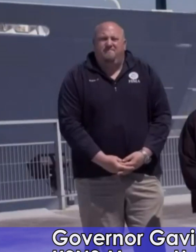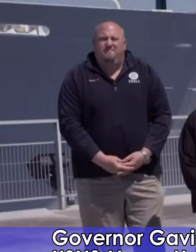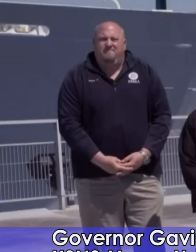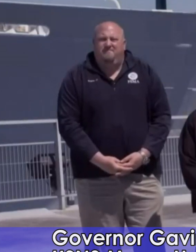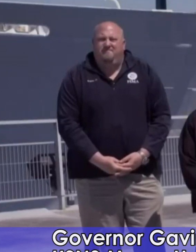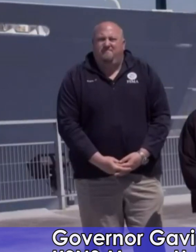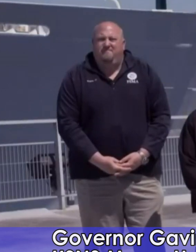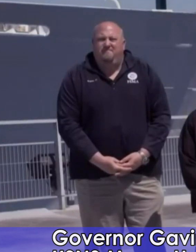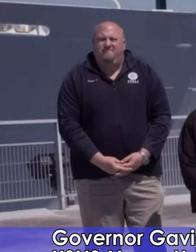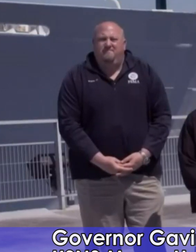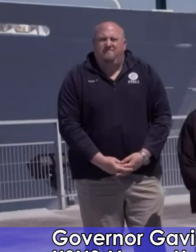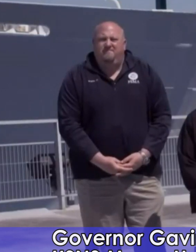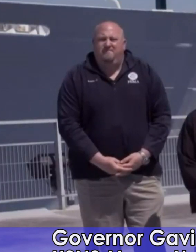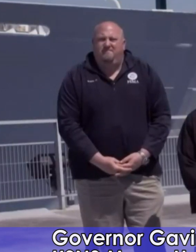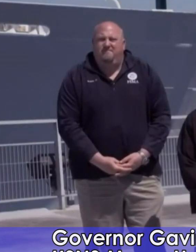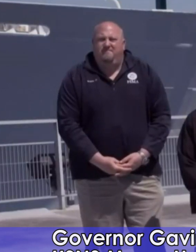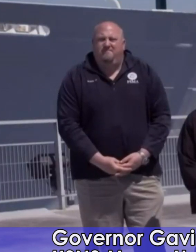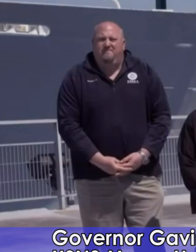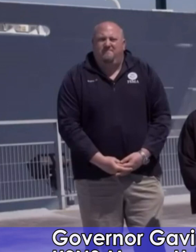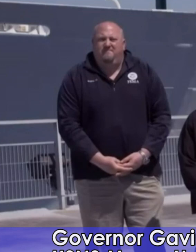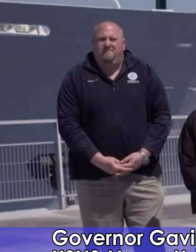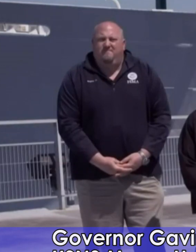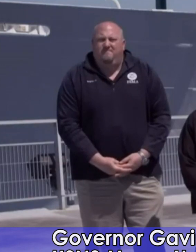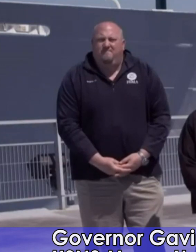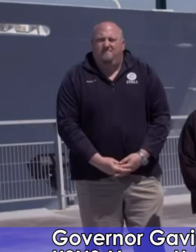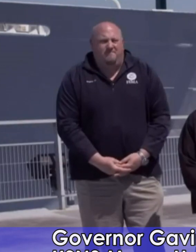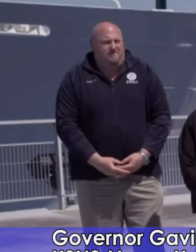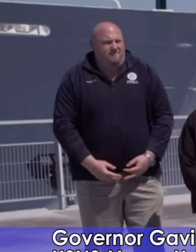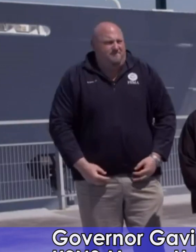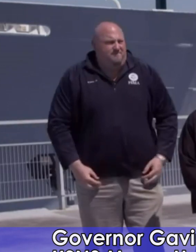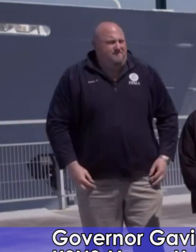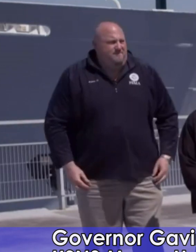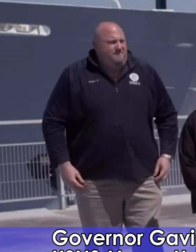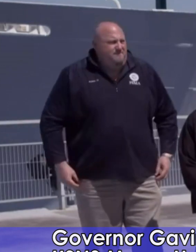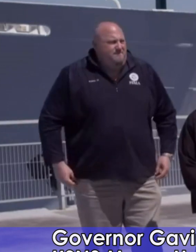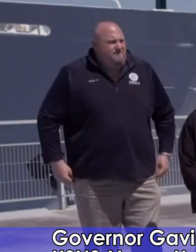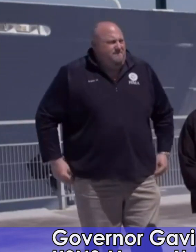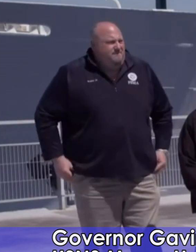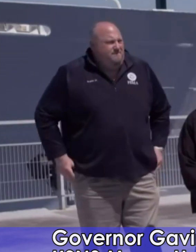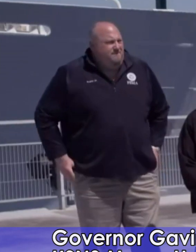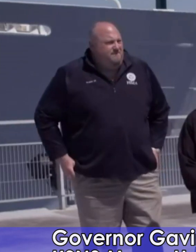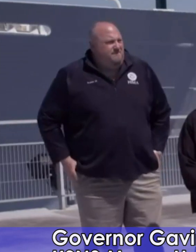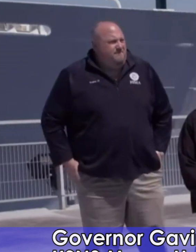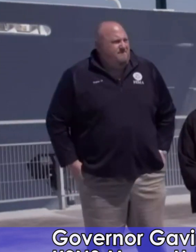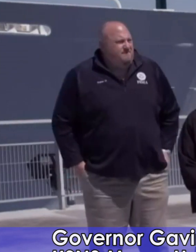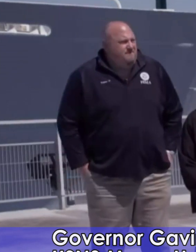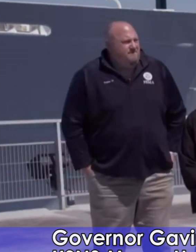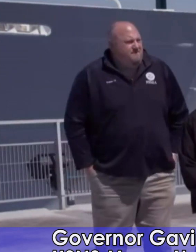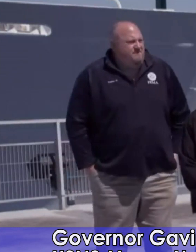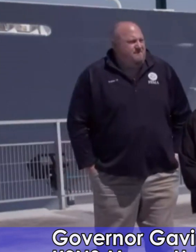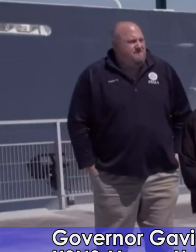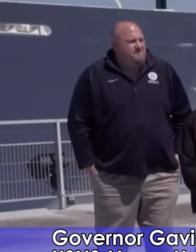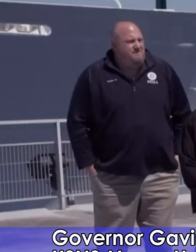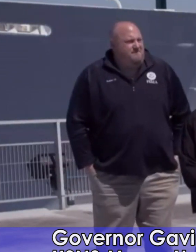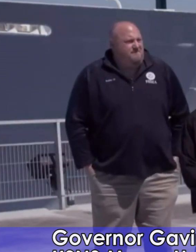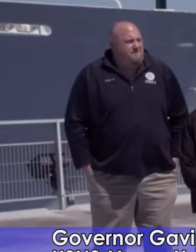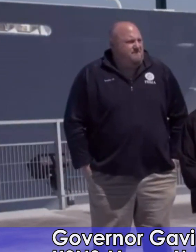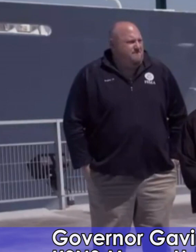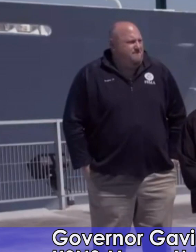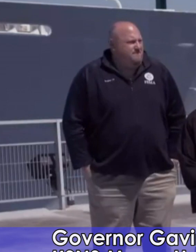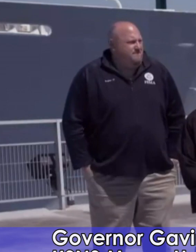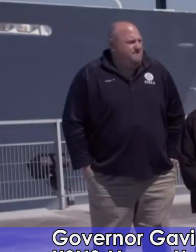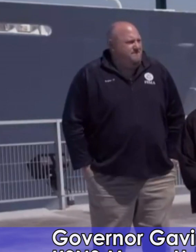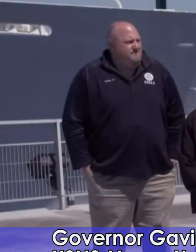gente durante esta crisis y esta lucha. Como una guerra, ganaremos esta lucha, ganaremos